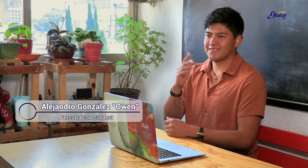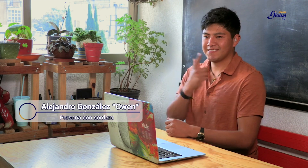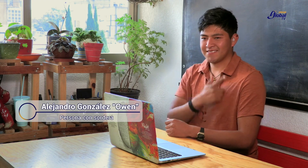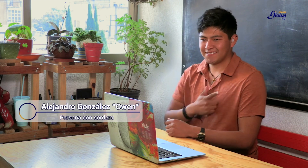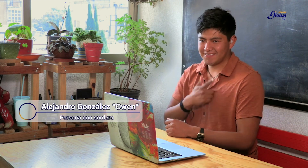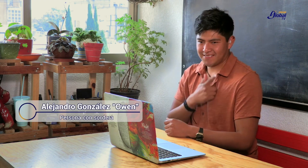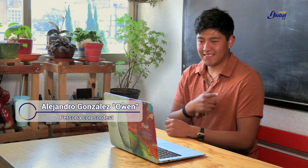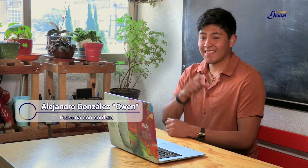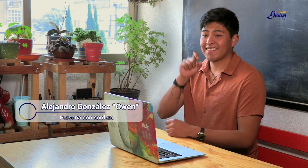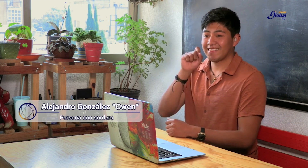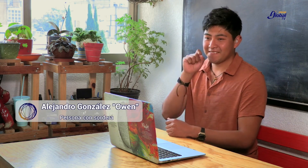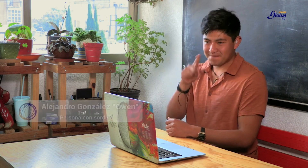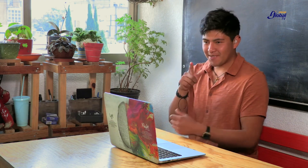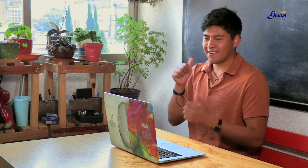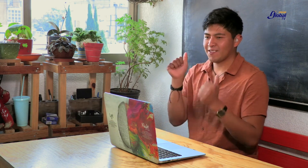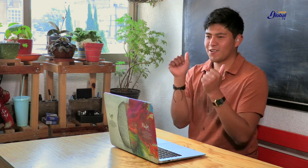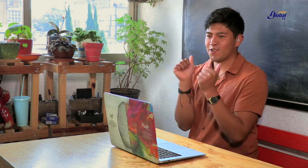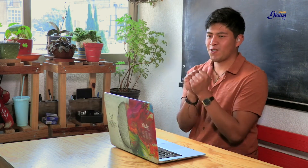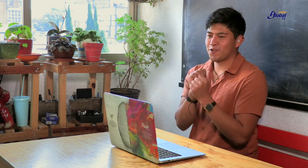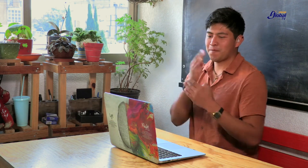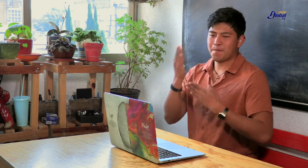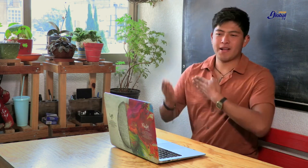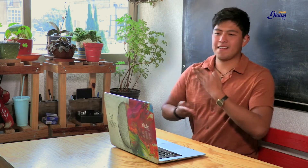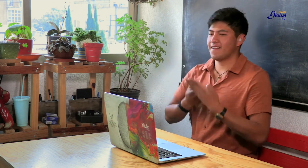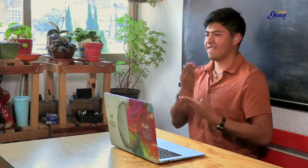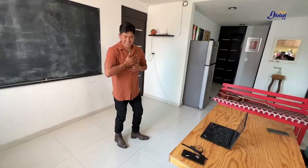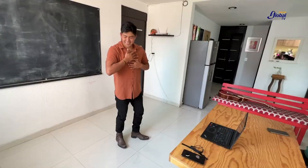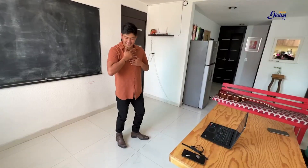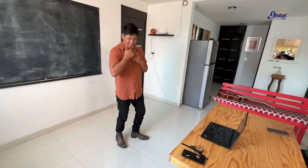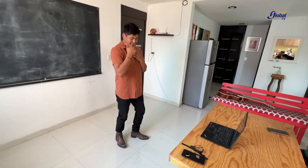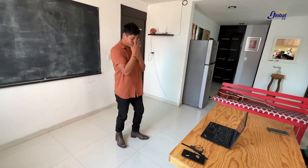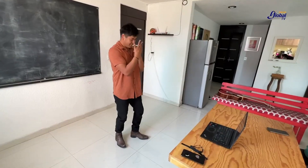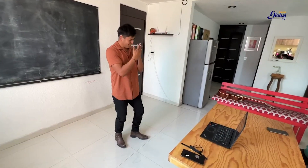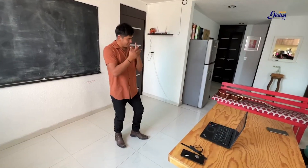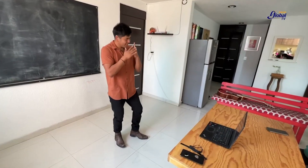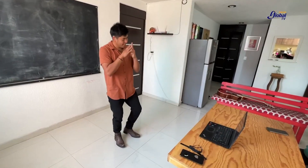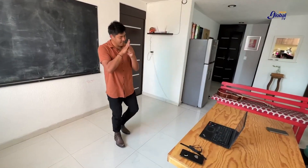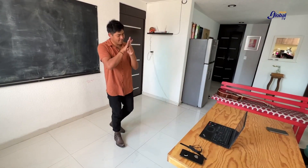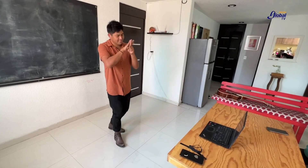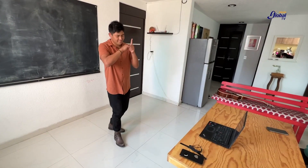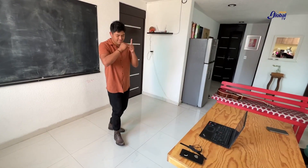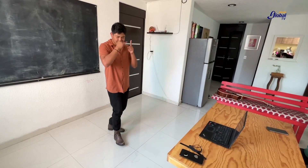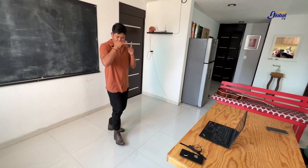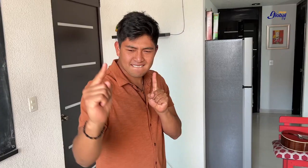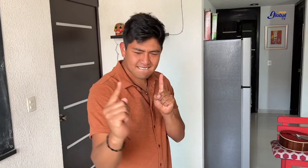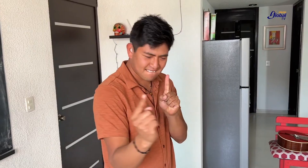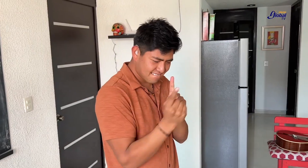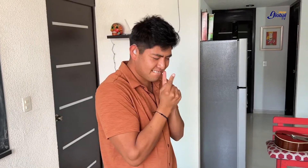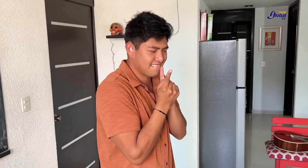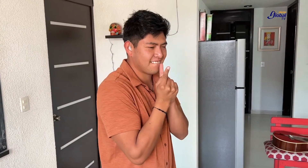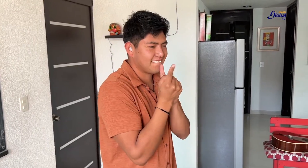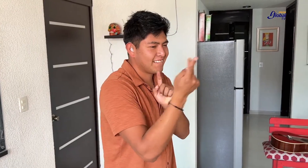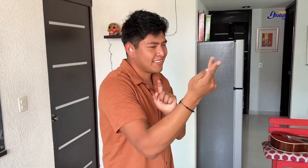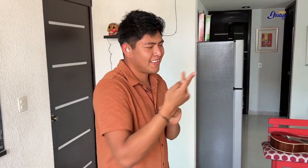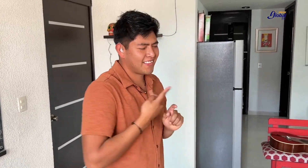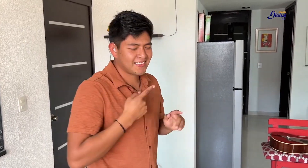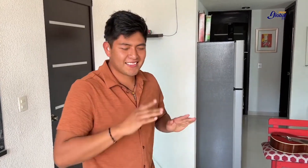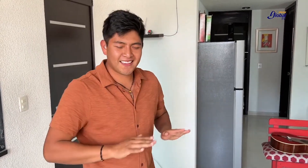sentimientos y eso realmente me gusta me gusta hacerlo con baile y a la vez pues expresar